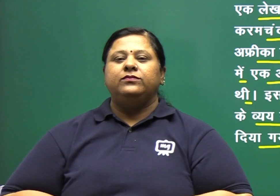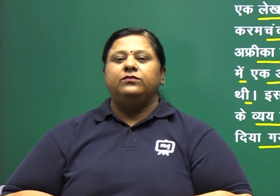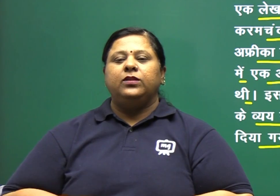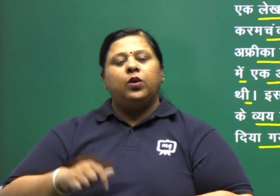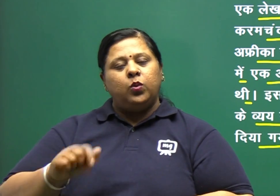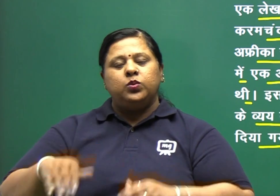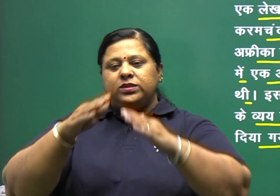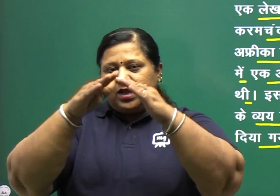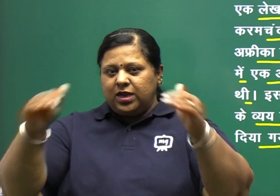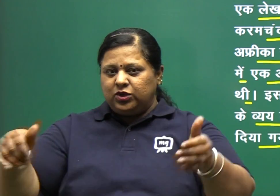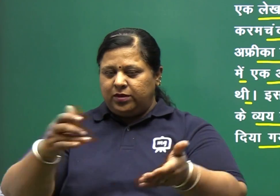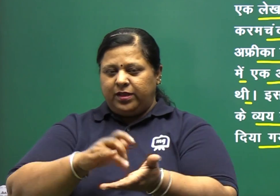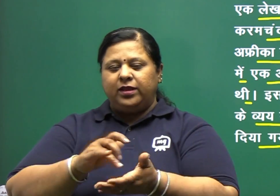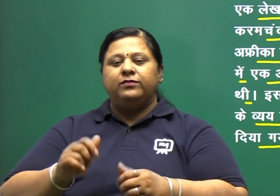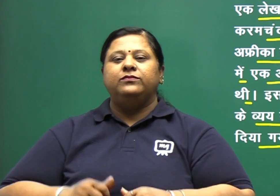उसी आश्रम के